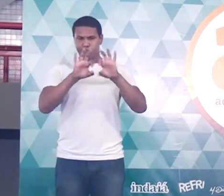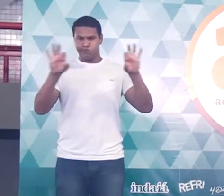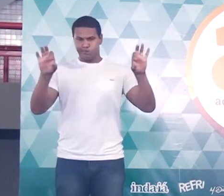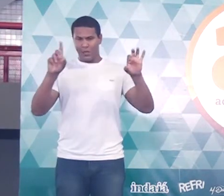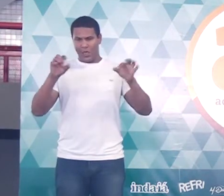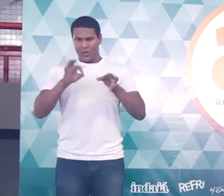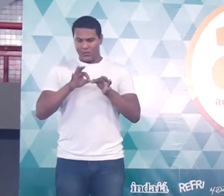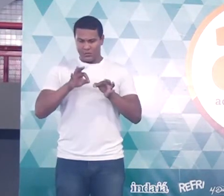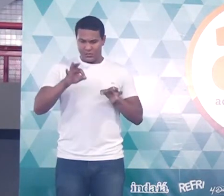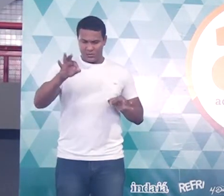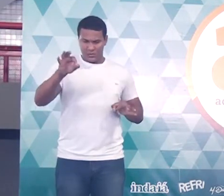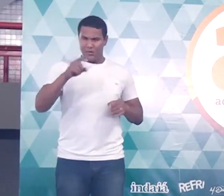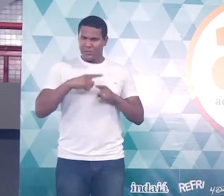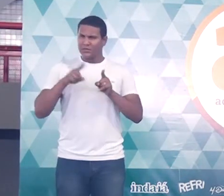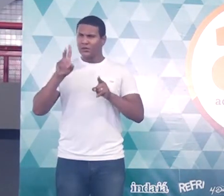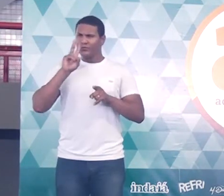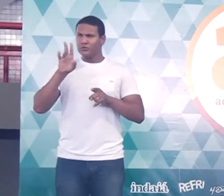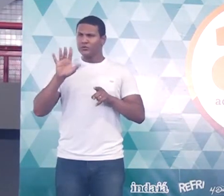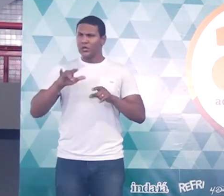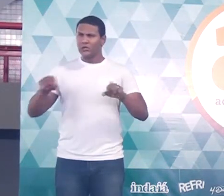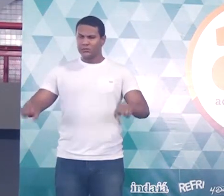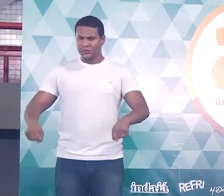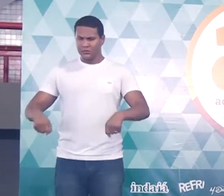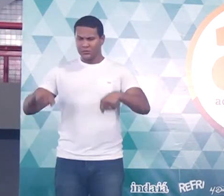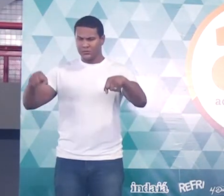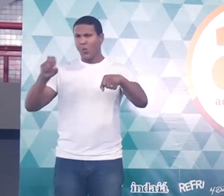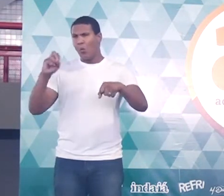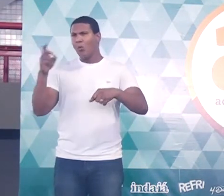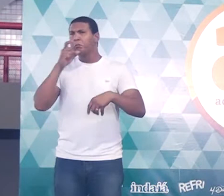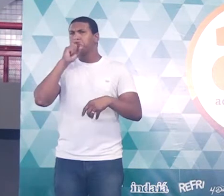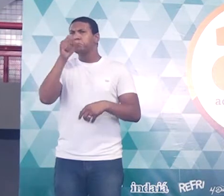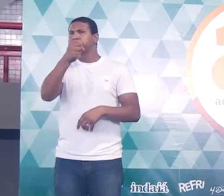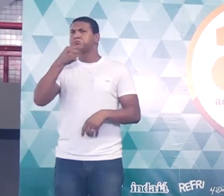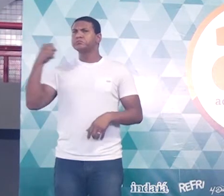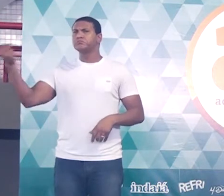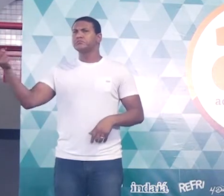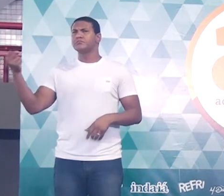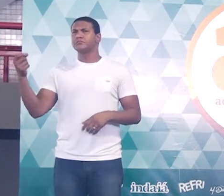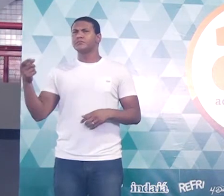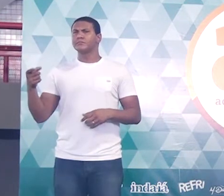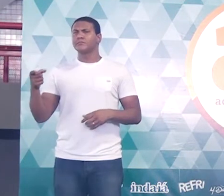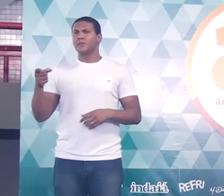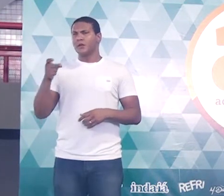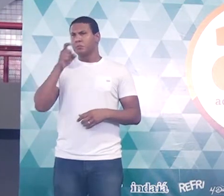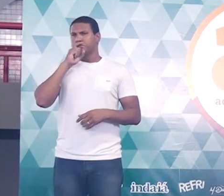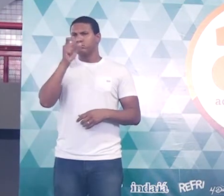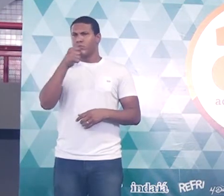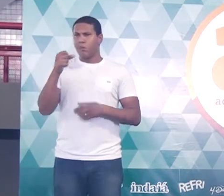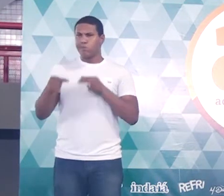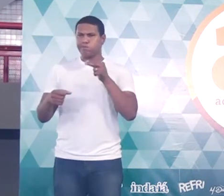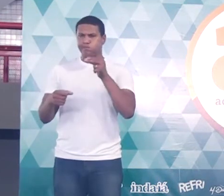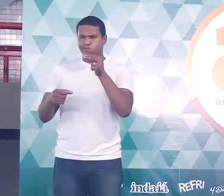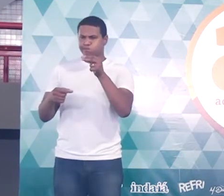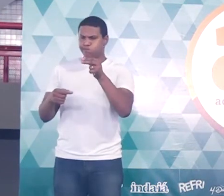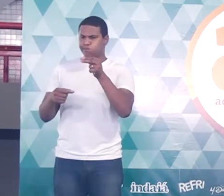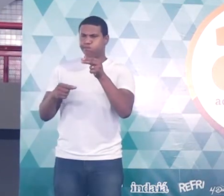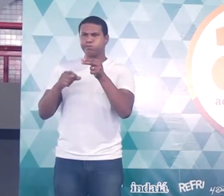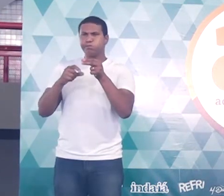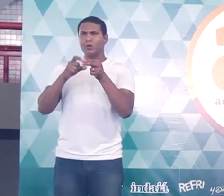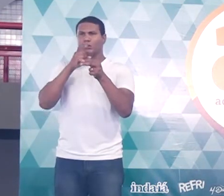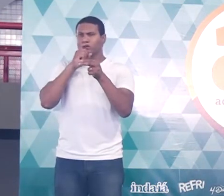aquelas câmaras frigoríficas? A própria geladeira, você pode ver que a porta da geladeira, né, é mais espessa do que uma porta